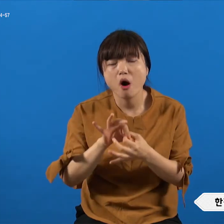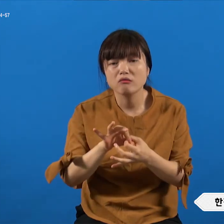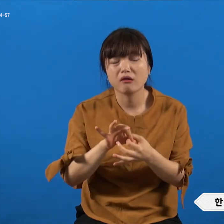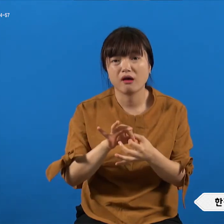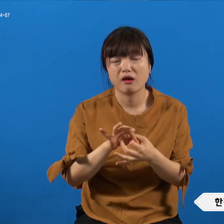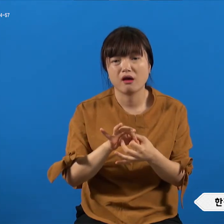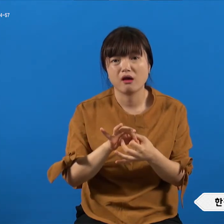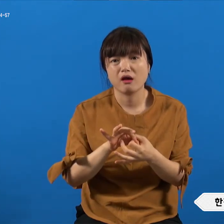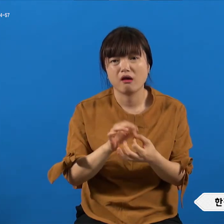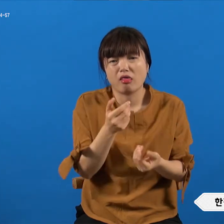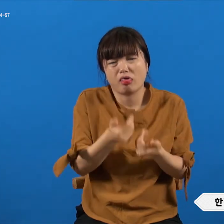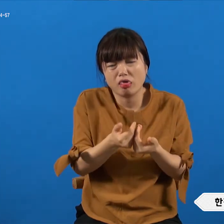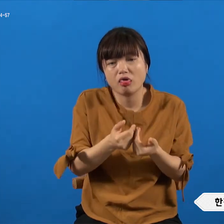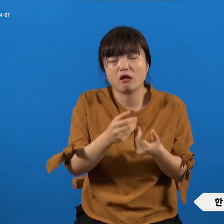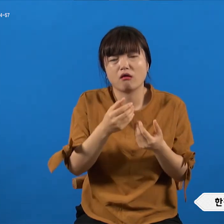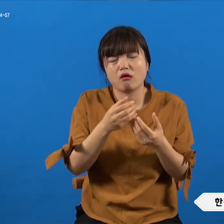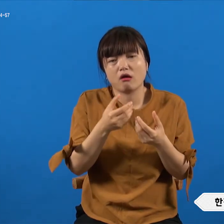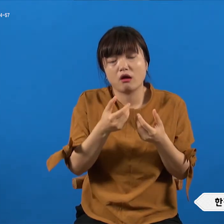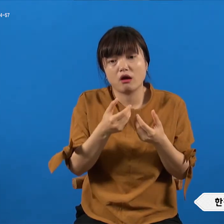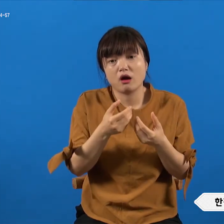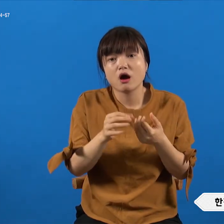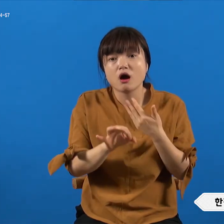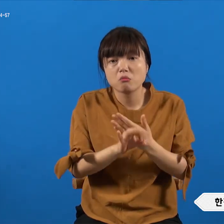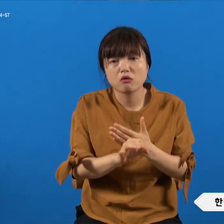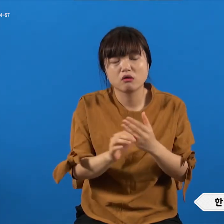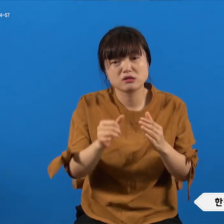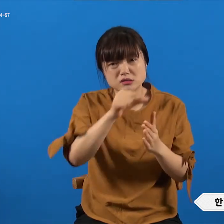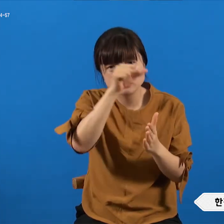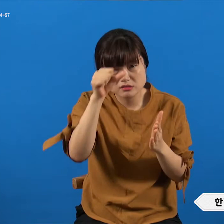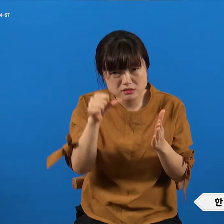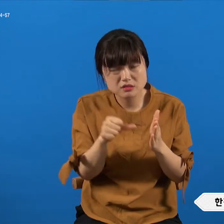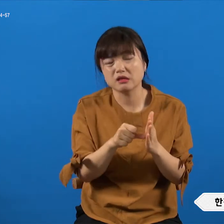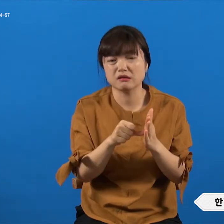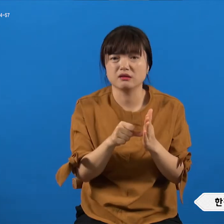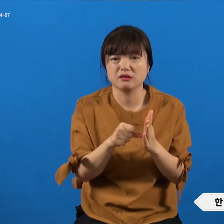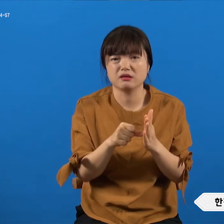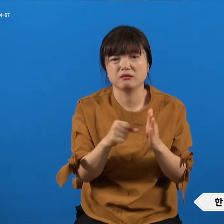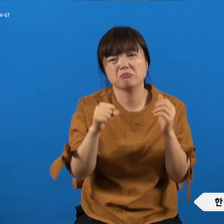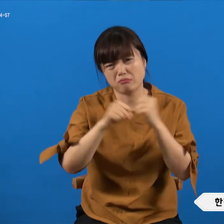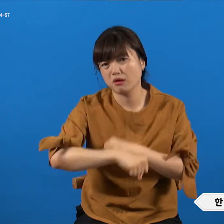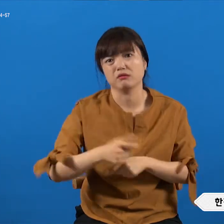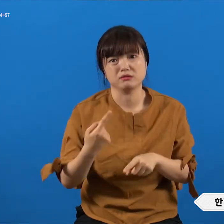관계가 깨어지면 인생 전부가 무너지는 것입니다.